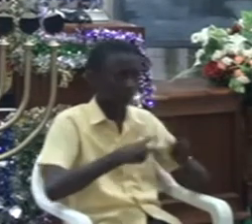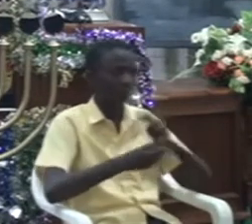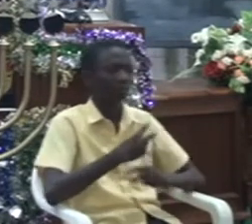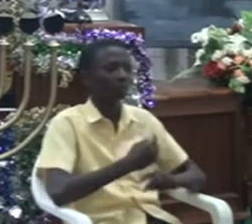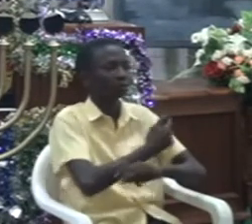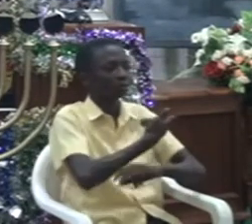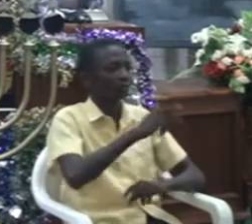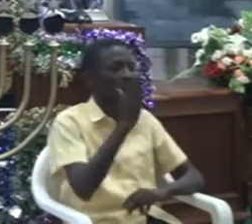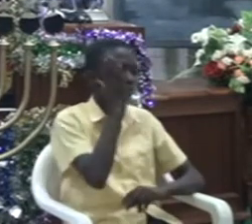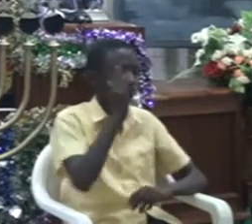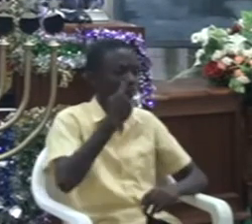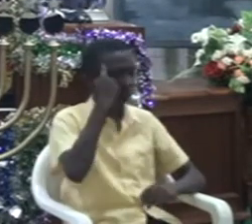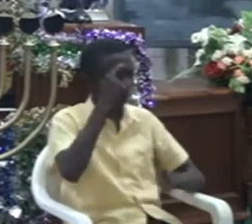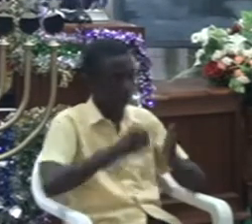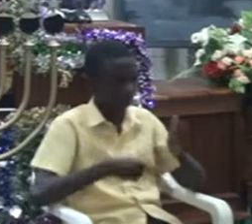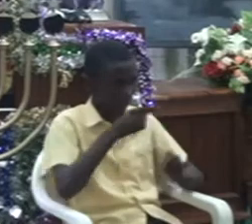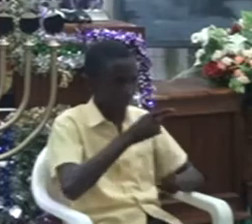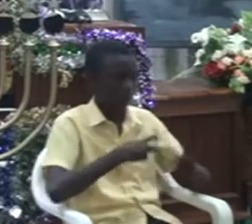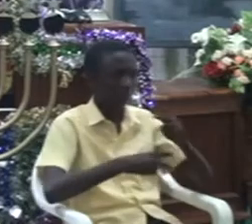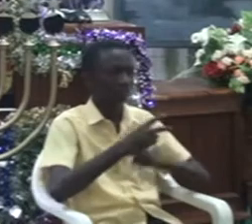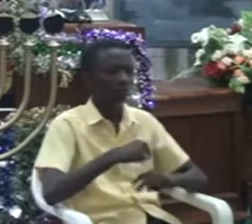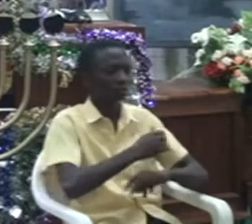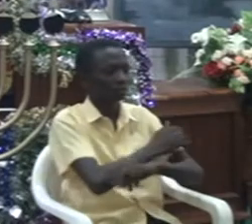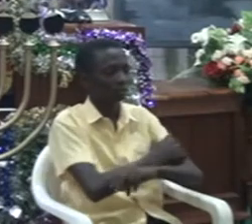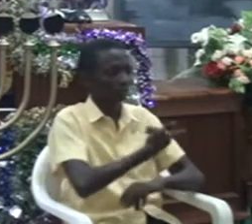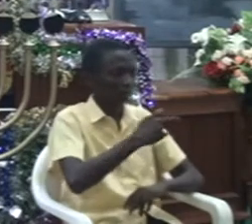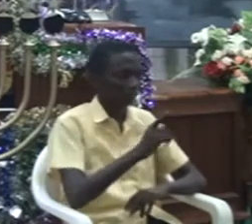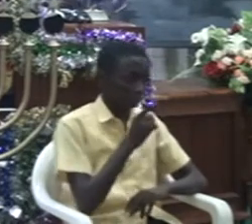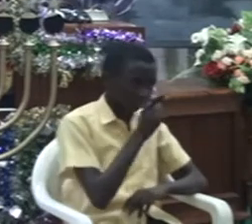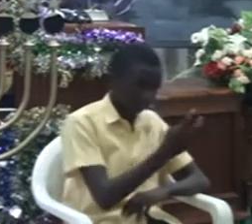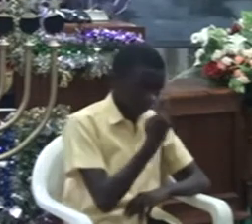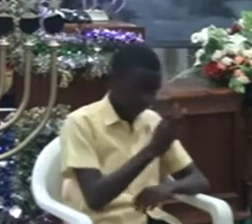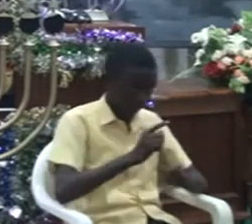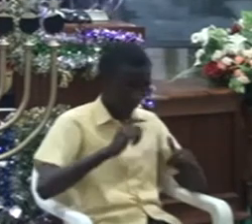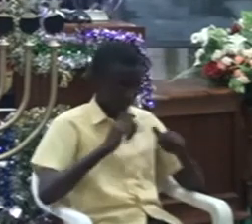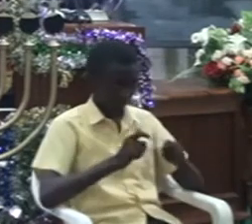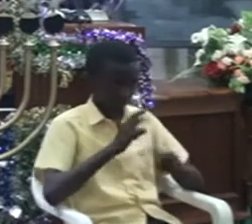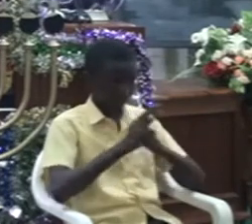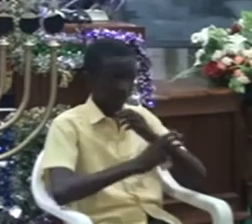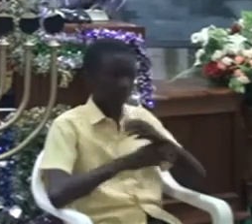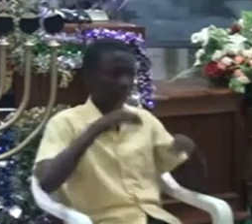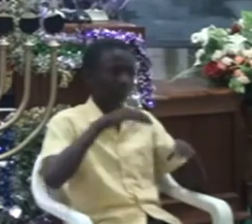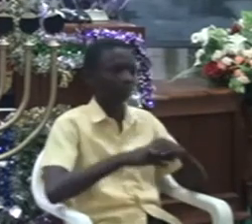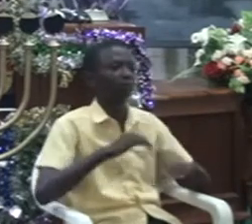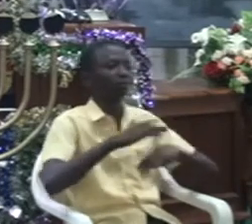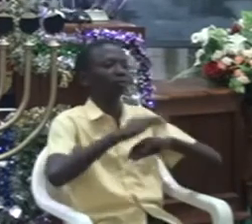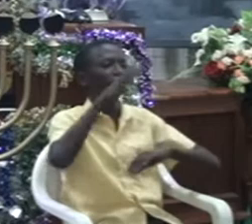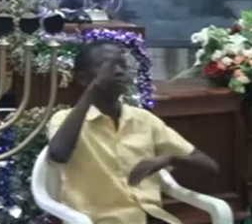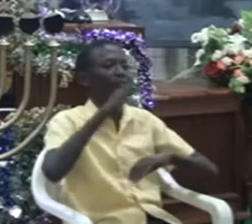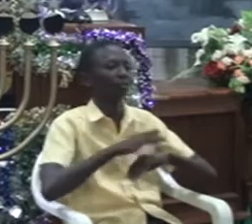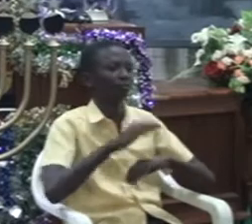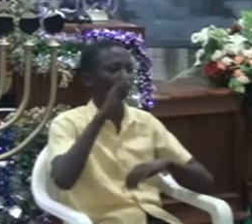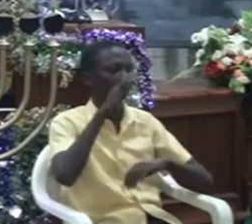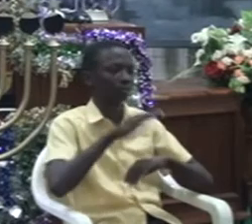il sait pourquoi tu viens, na anajua kenye kinacho nakuja, il te voit déjà dans la gloire aussi. Pale pale anakuona